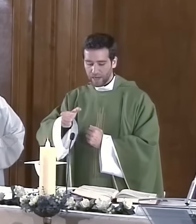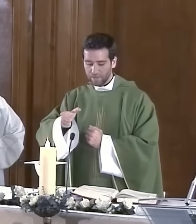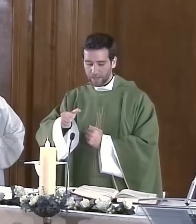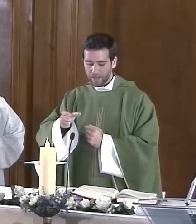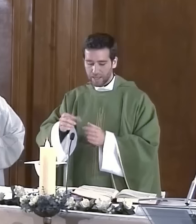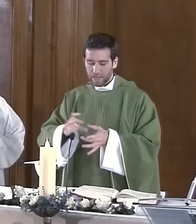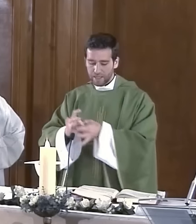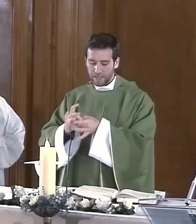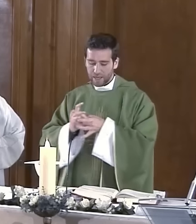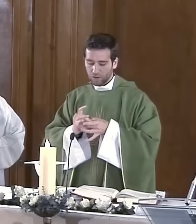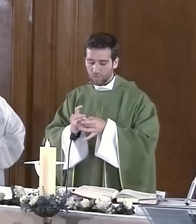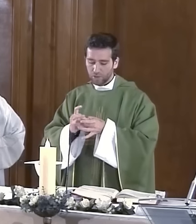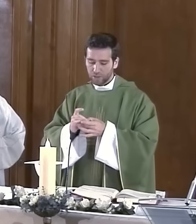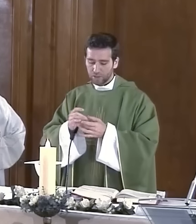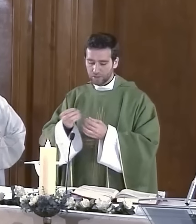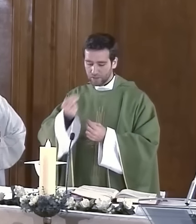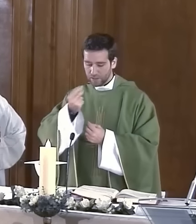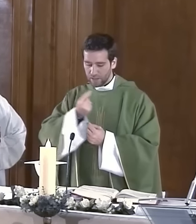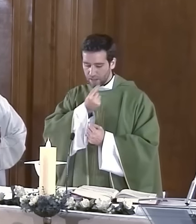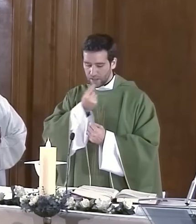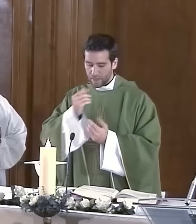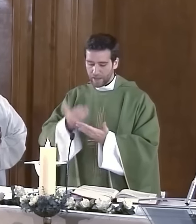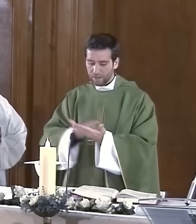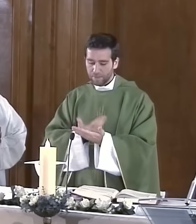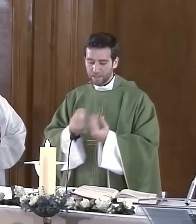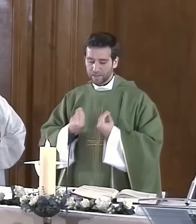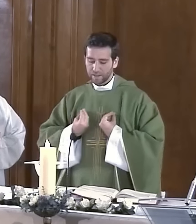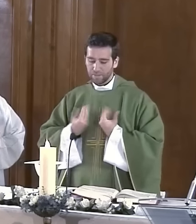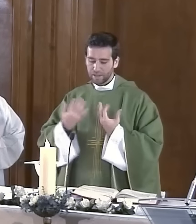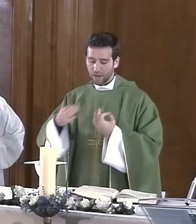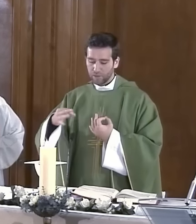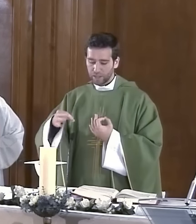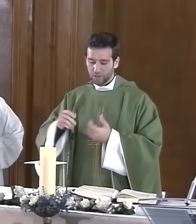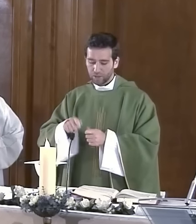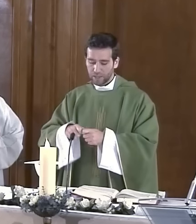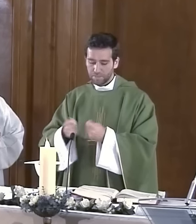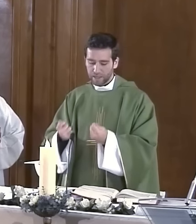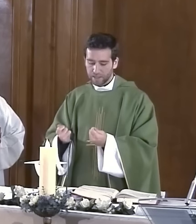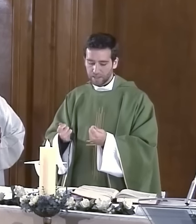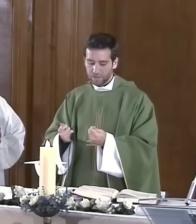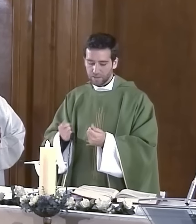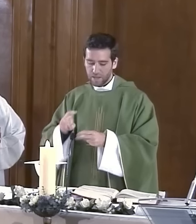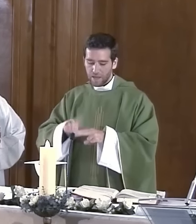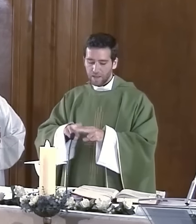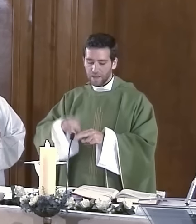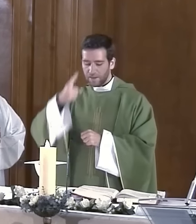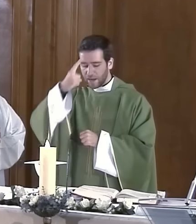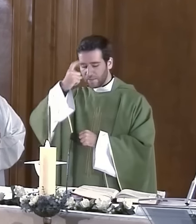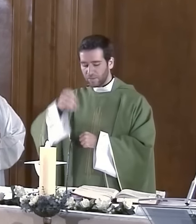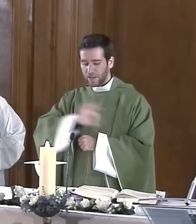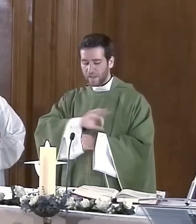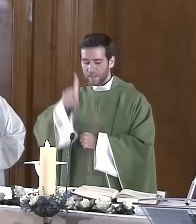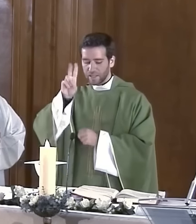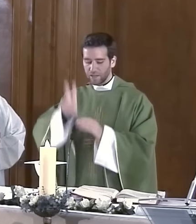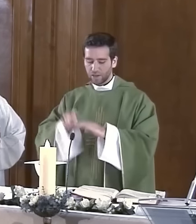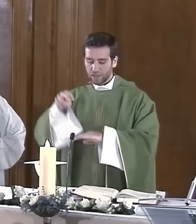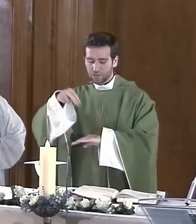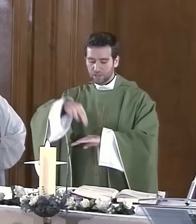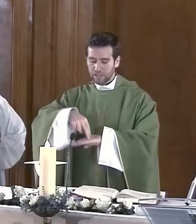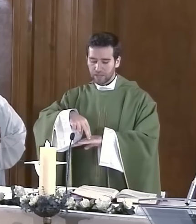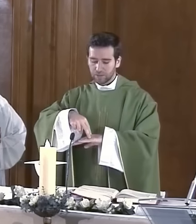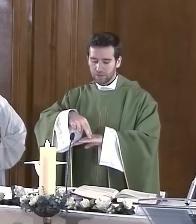tu palabra y en la comunión del pan de vida único y partido, celebra el memorial del